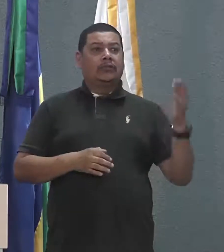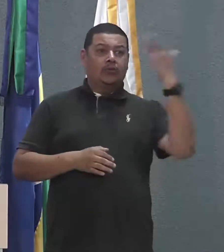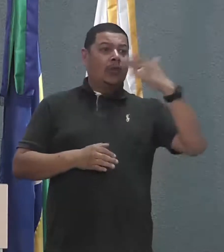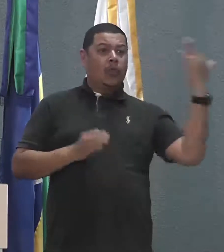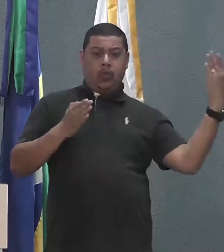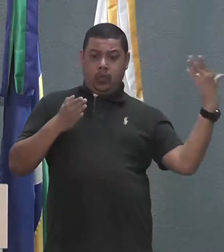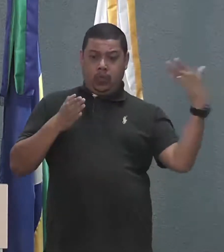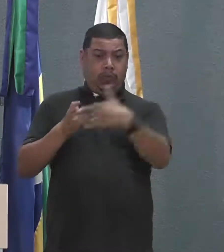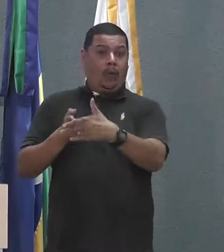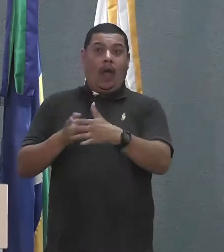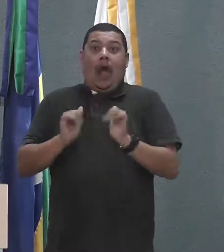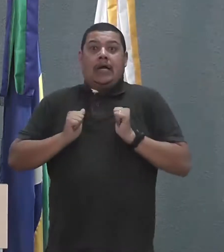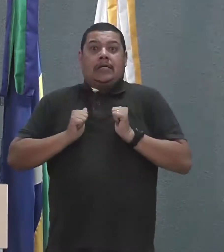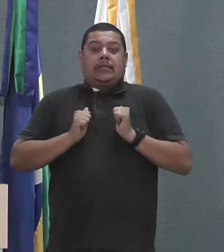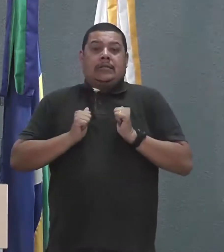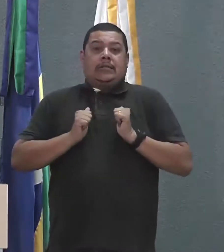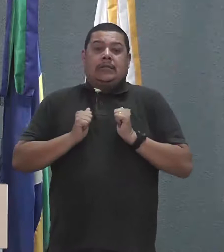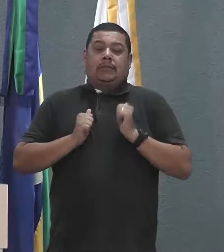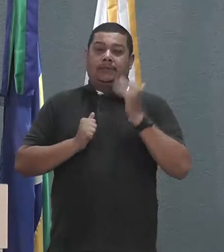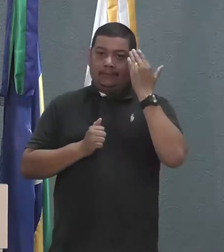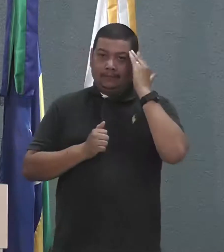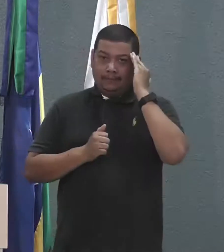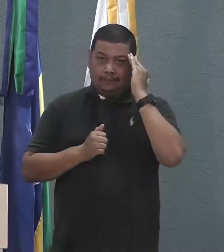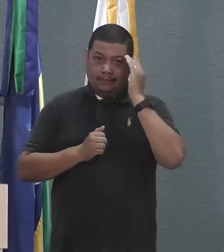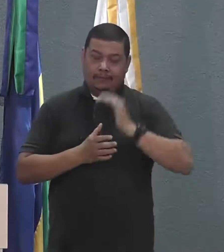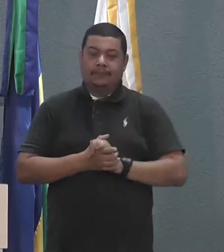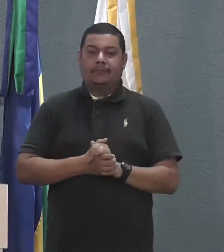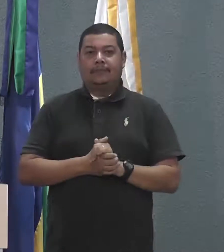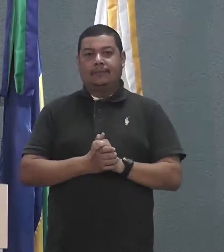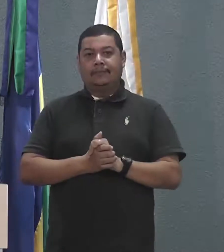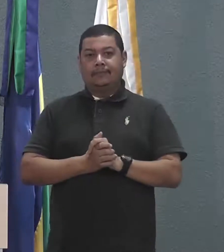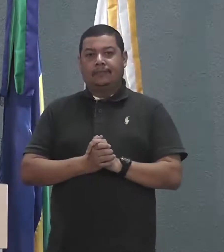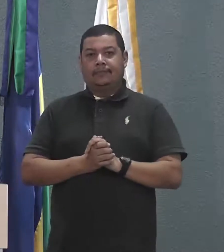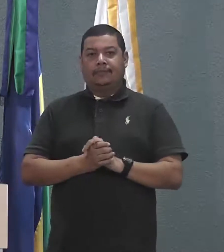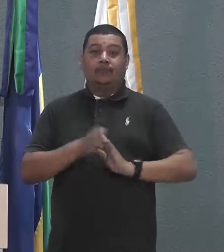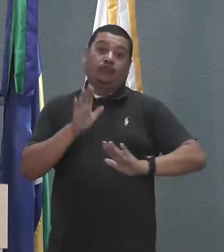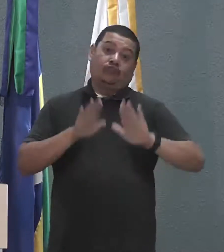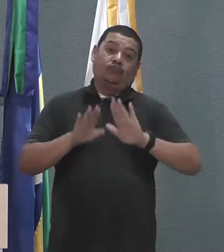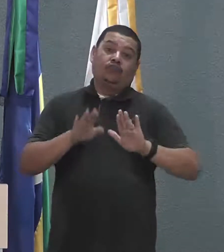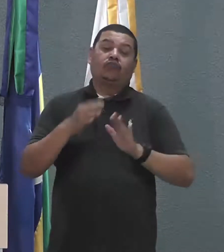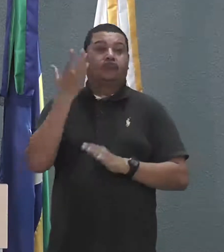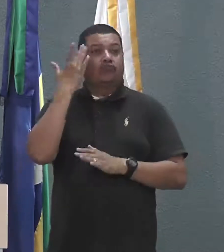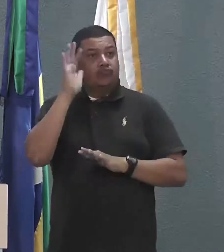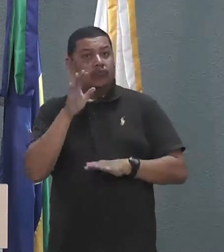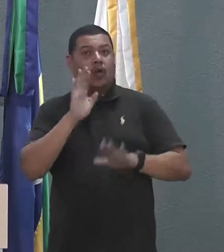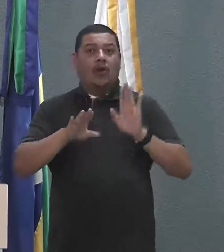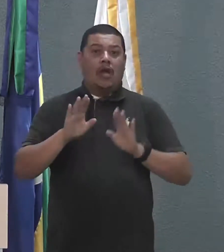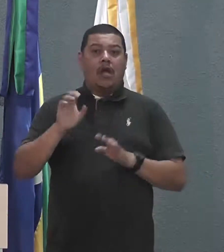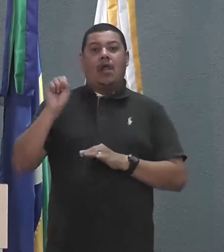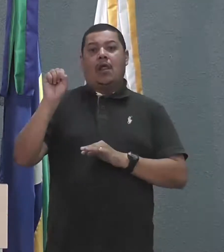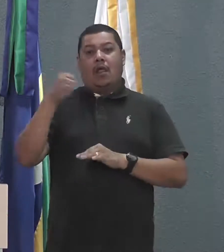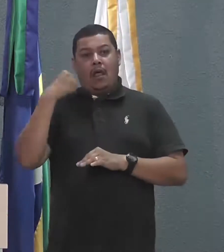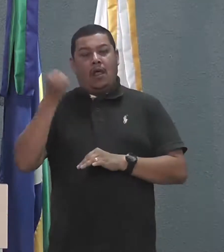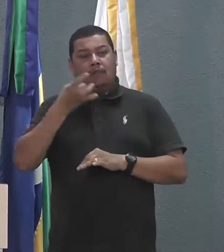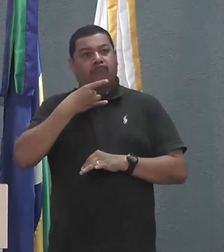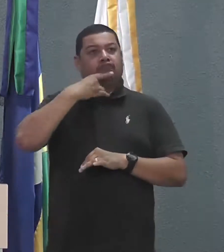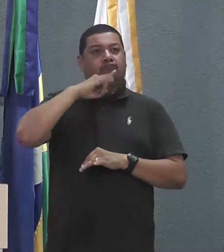às vezes, um desatencioso, uma pessoa embriagada, não tem o